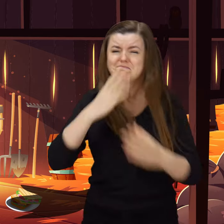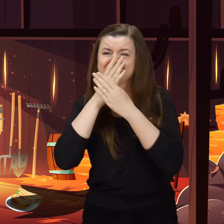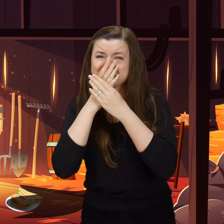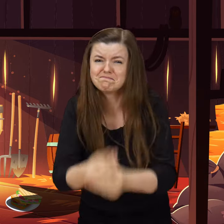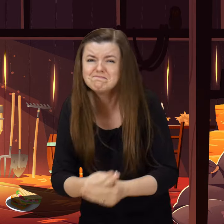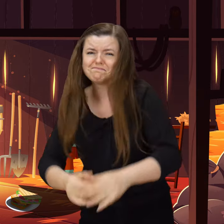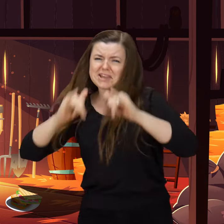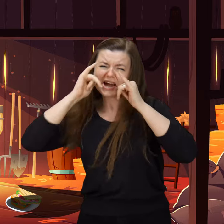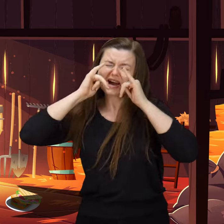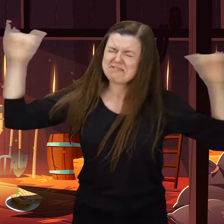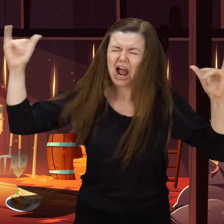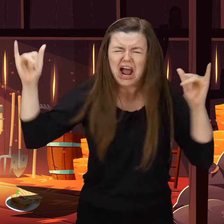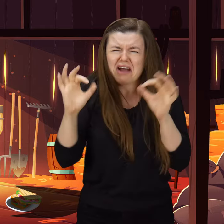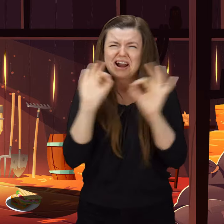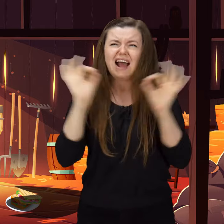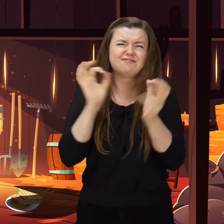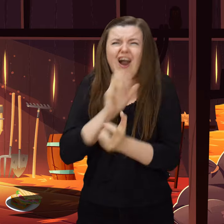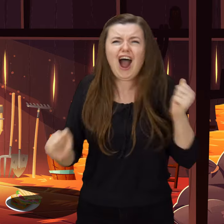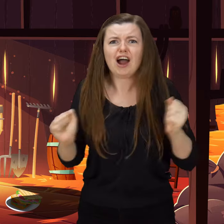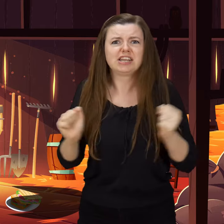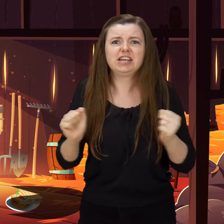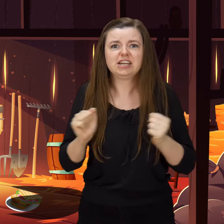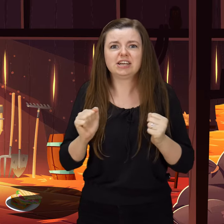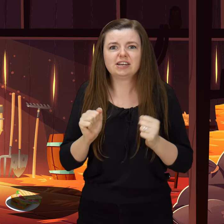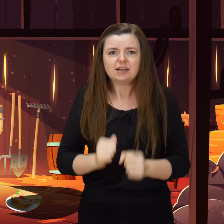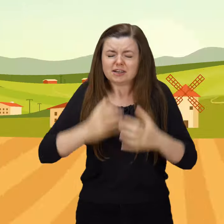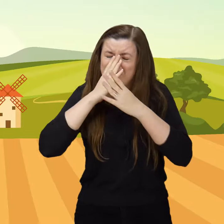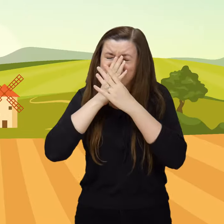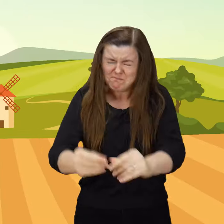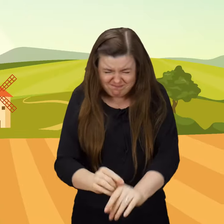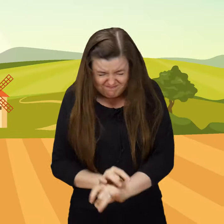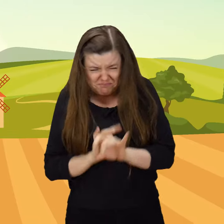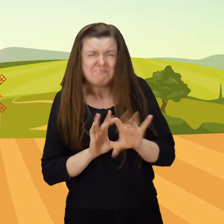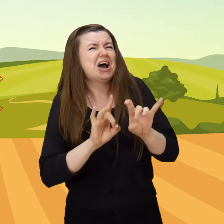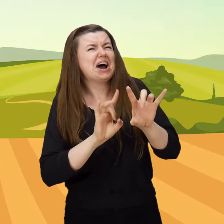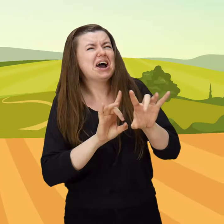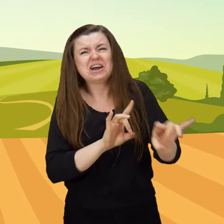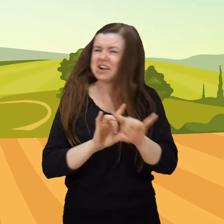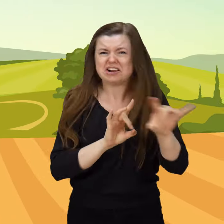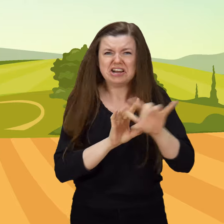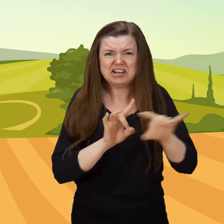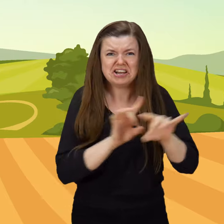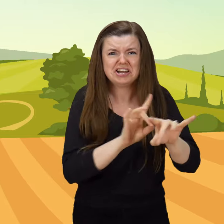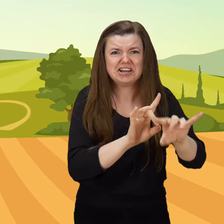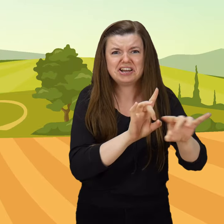nie wrzaśnie z wielkiej trwogi. Pędzi, jakby hart ze smyczy.